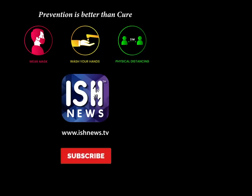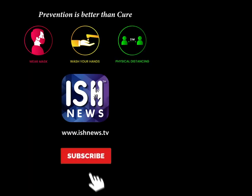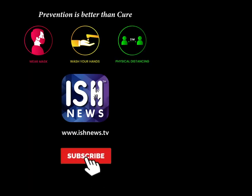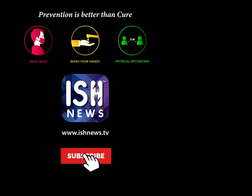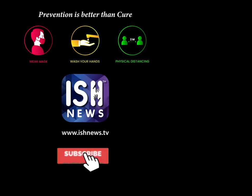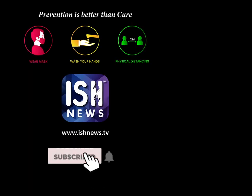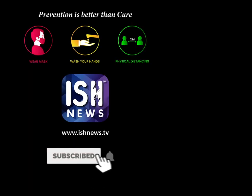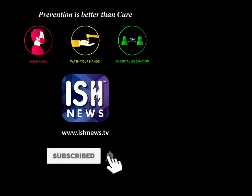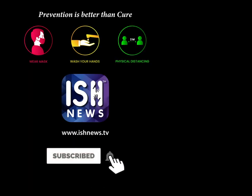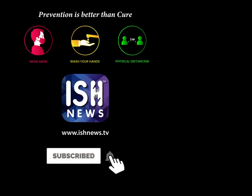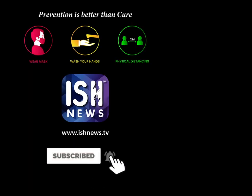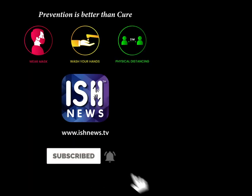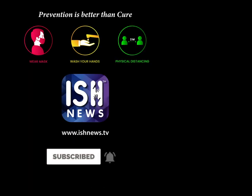का निर्दक, देफ ऊल्डान म्माताव और निर्माताव